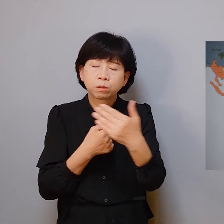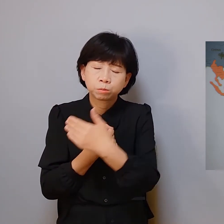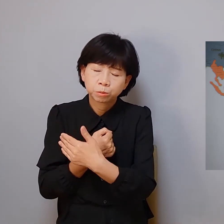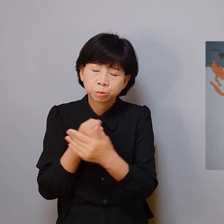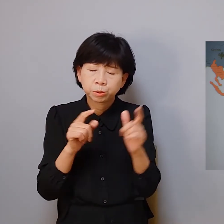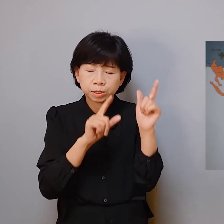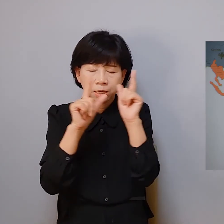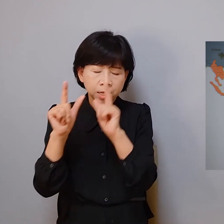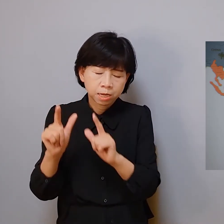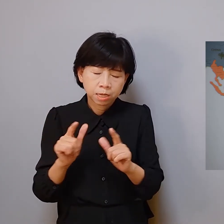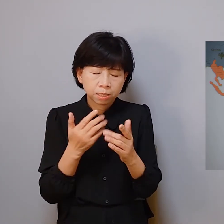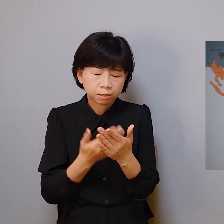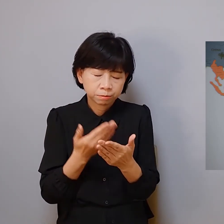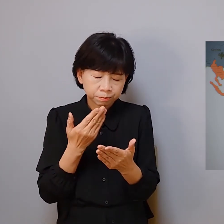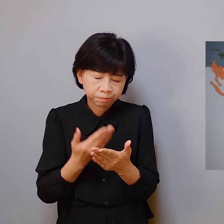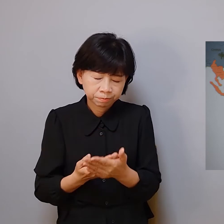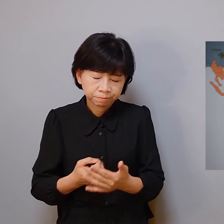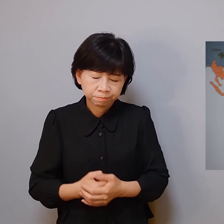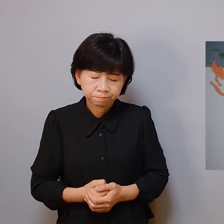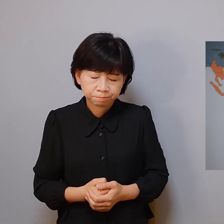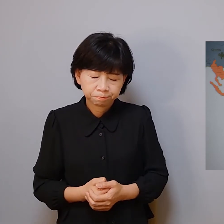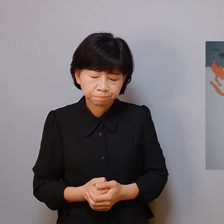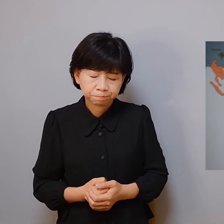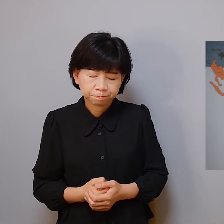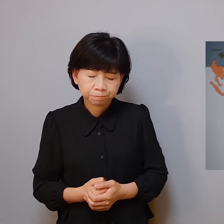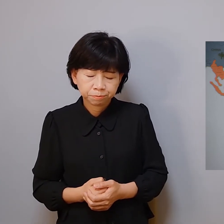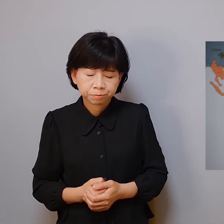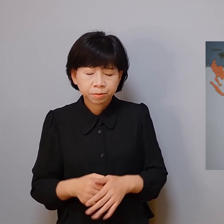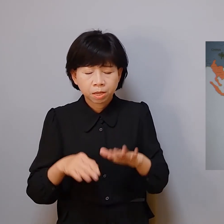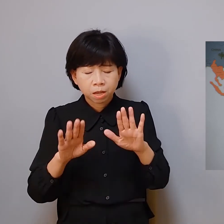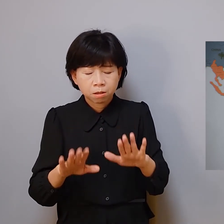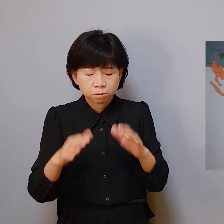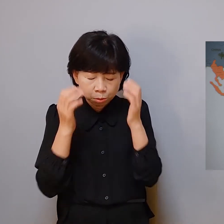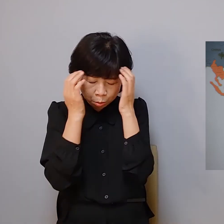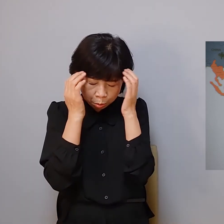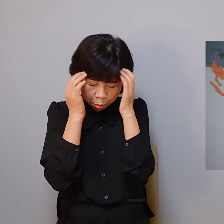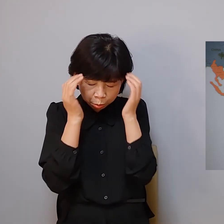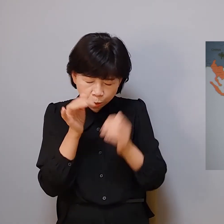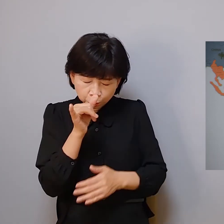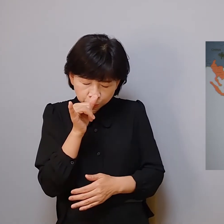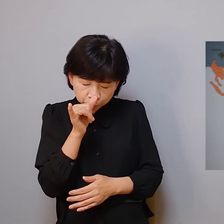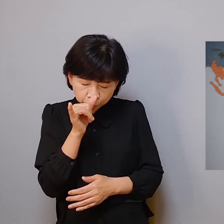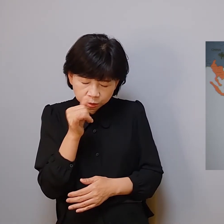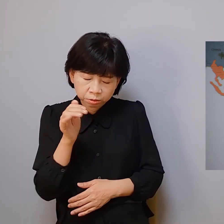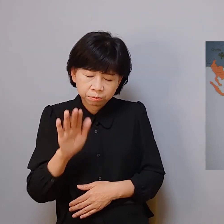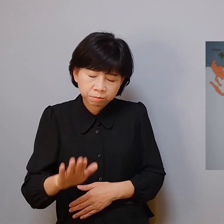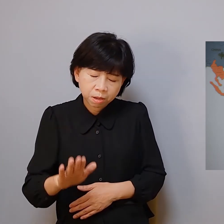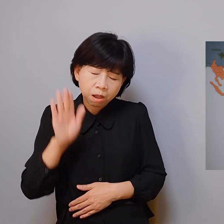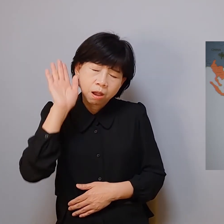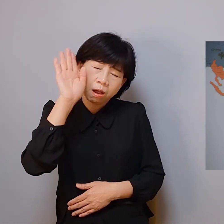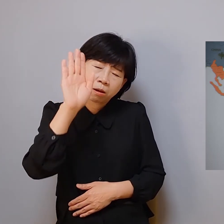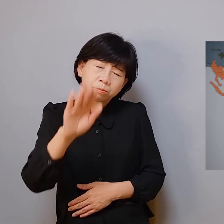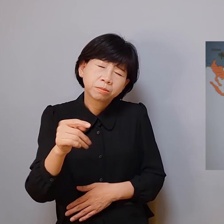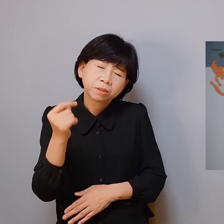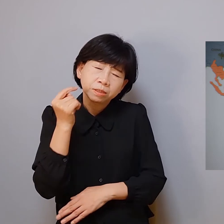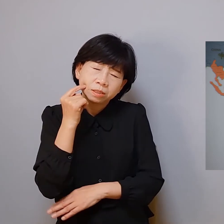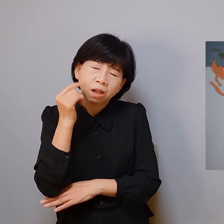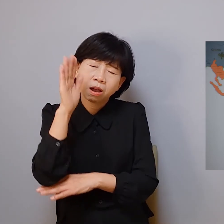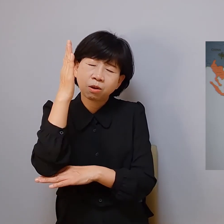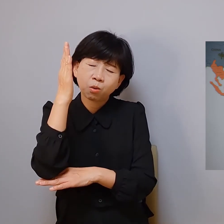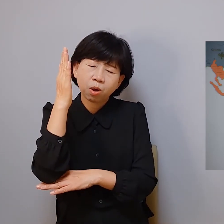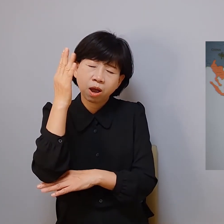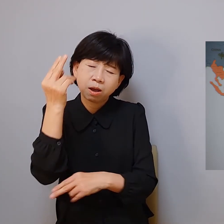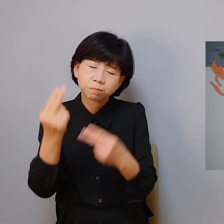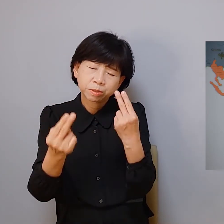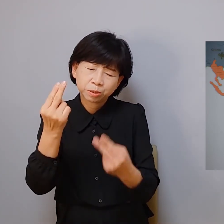살아갈 수 있는 우리가 되게 하여 주시옵소서. 현재의 고통이 있지만 장차 누릴 영광과